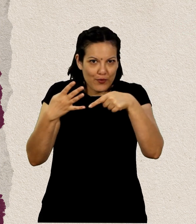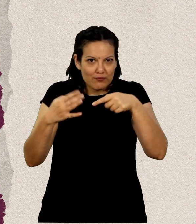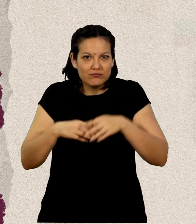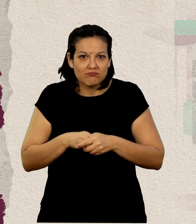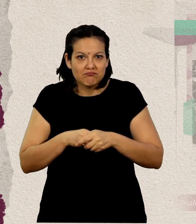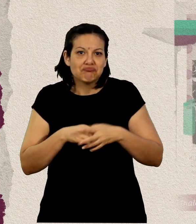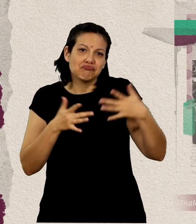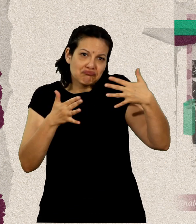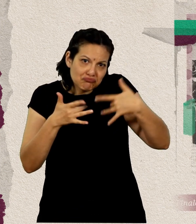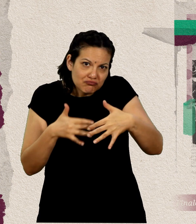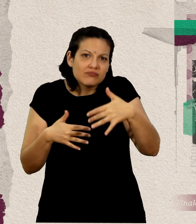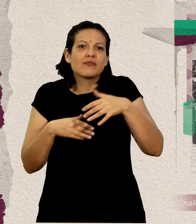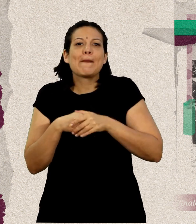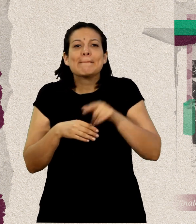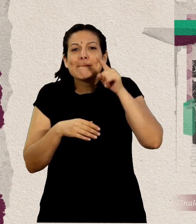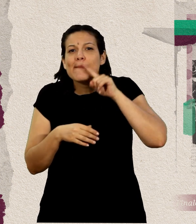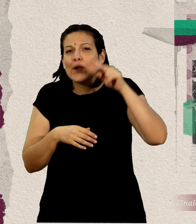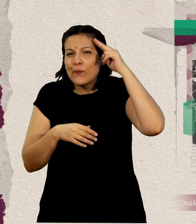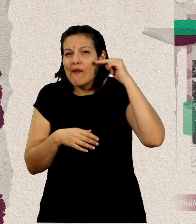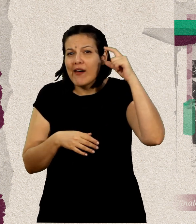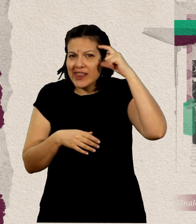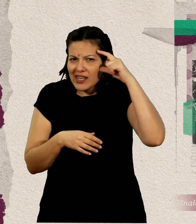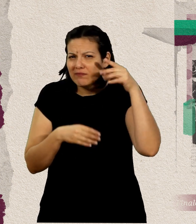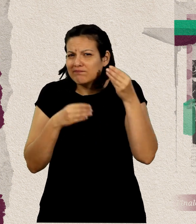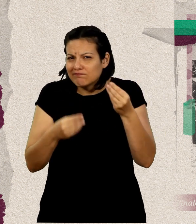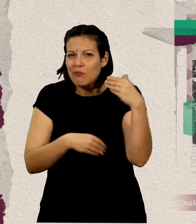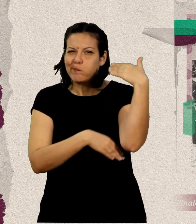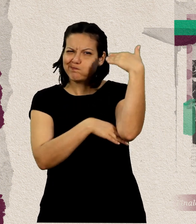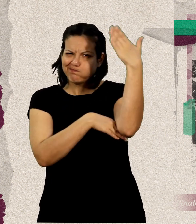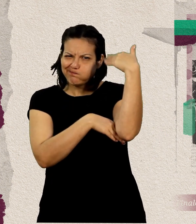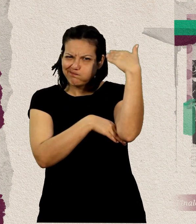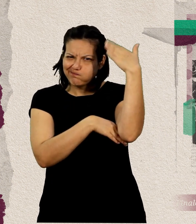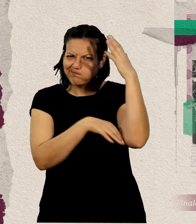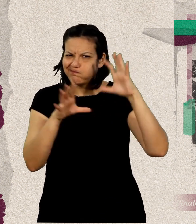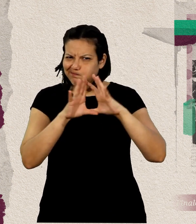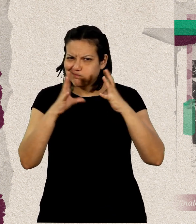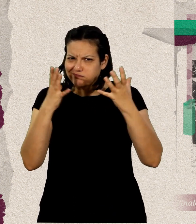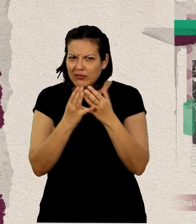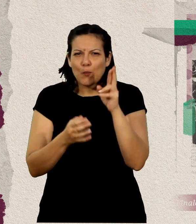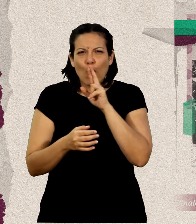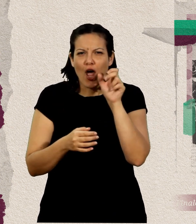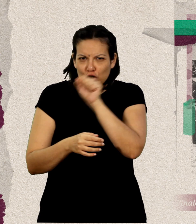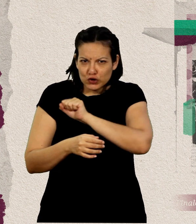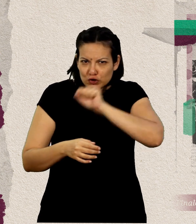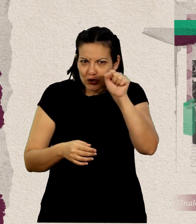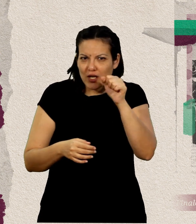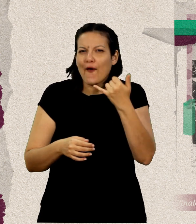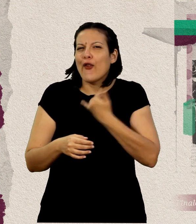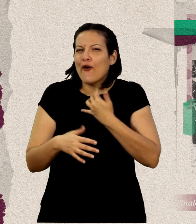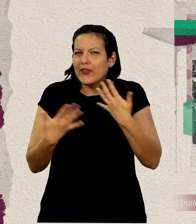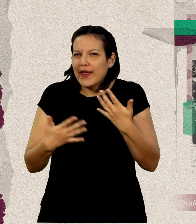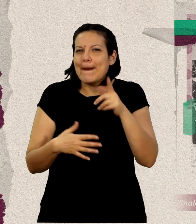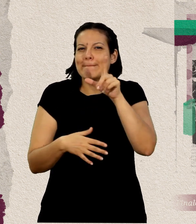Más adelante, en 1910, en una conferencia internacional de mujeres socialistas celebrada en